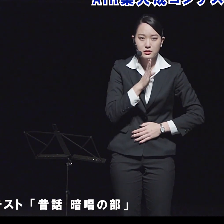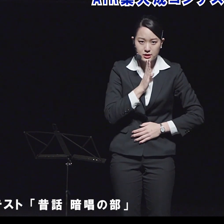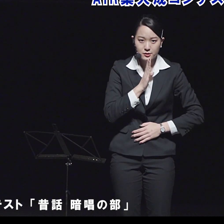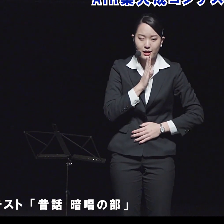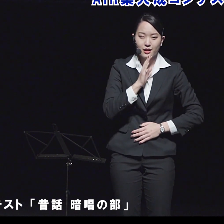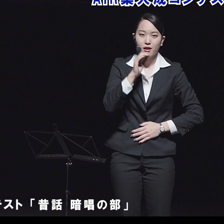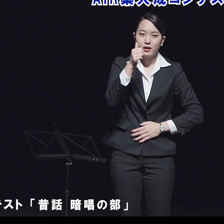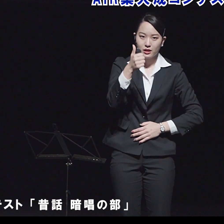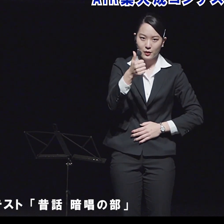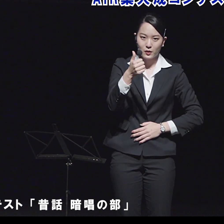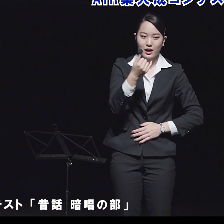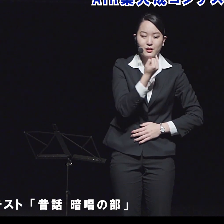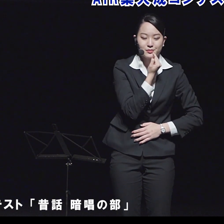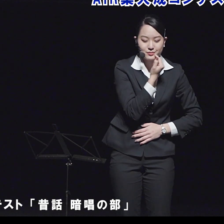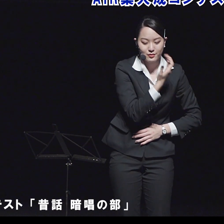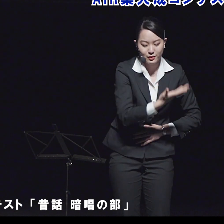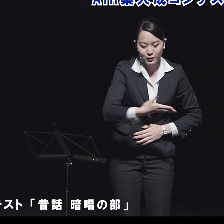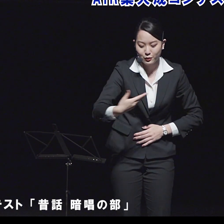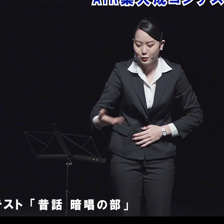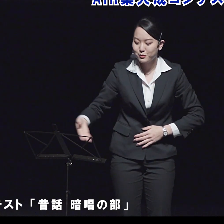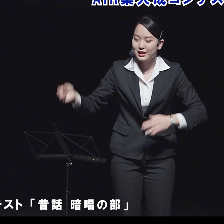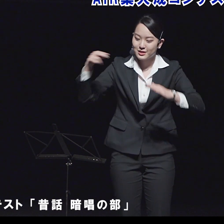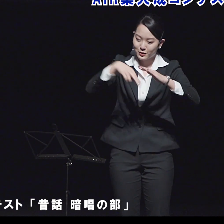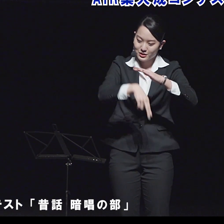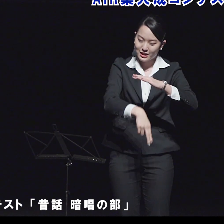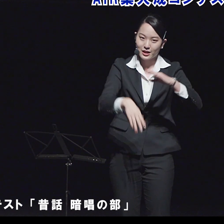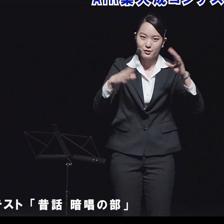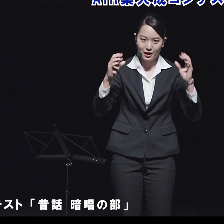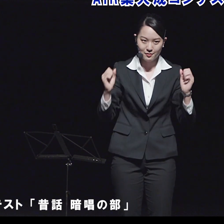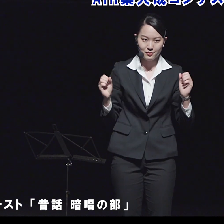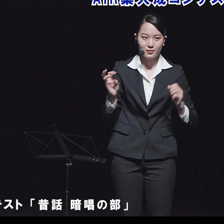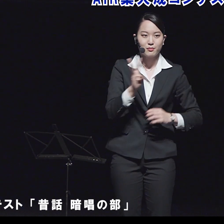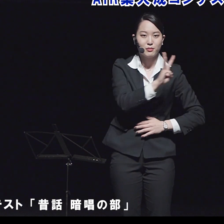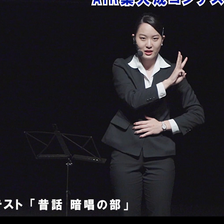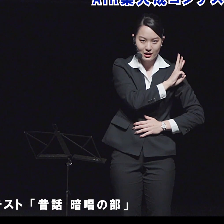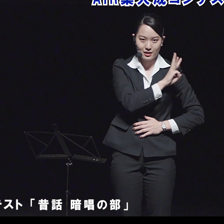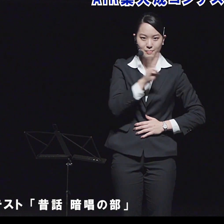実は太郎が海で過ごしていたのは3日間、